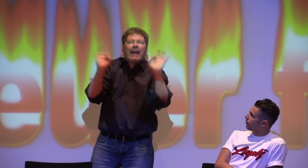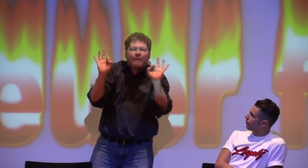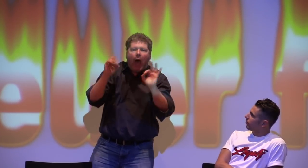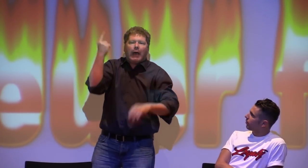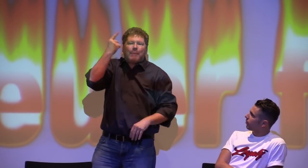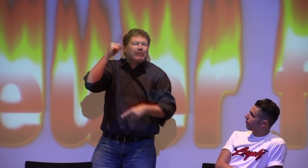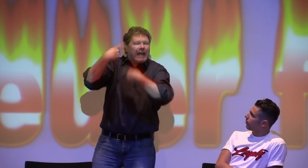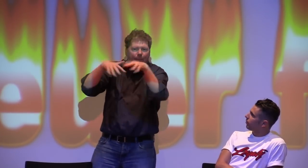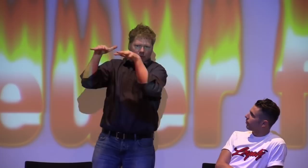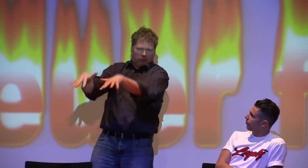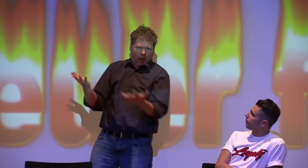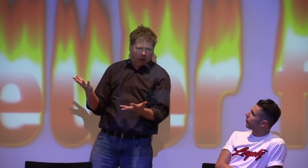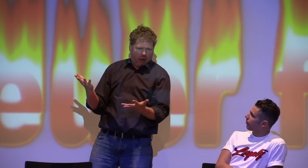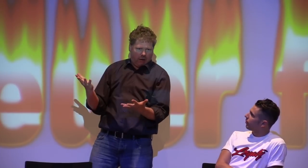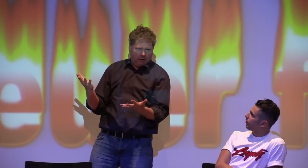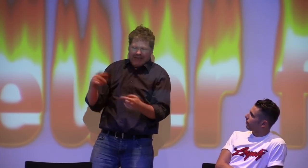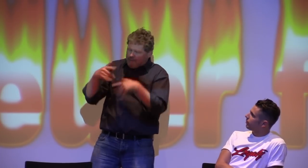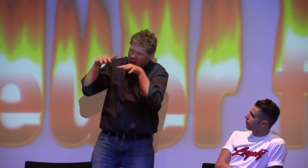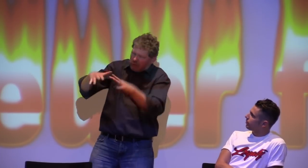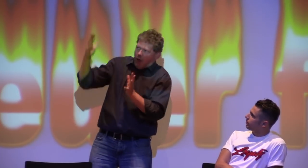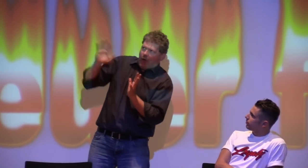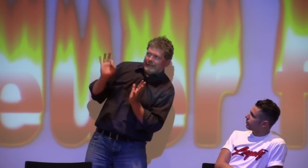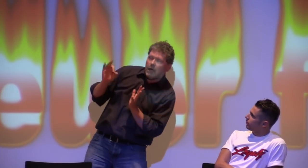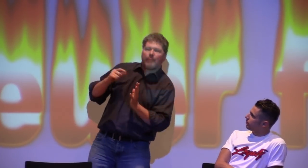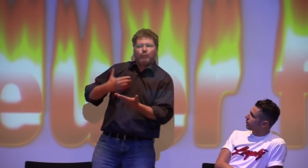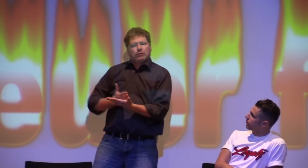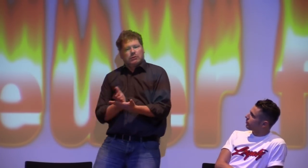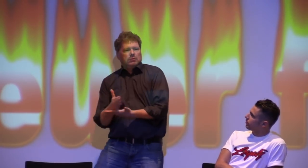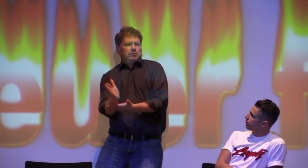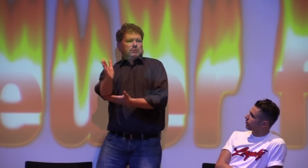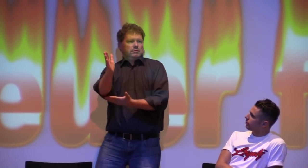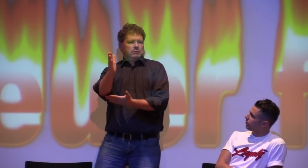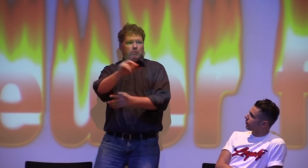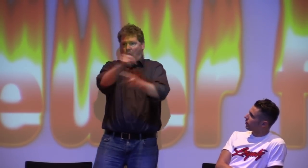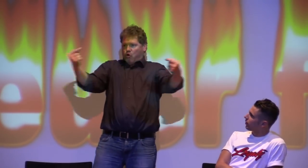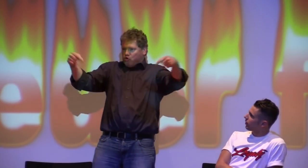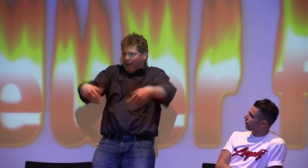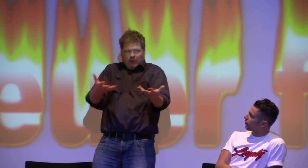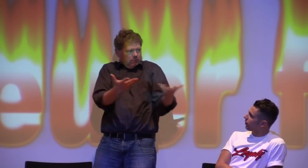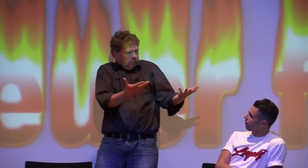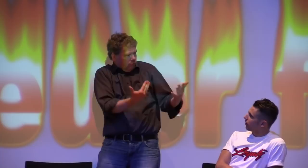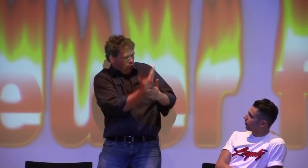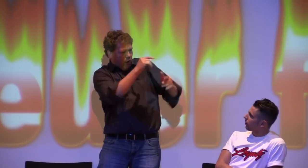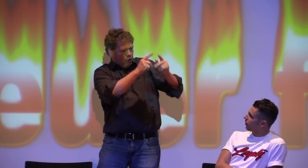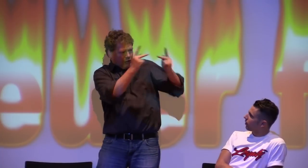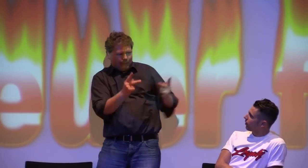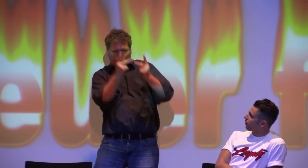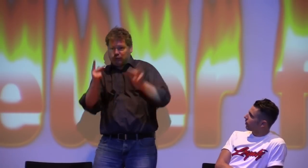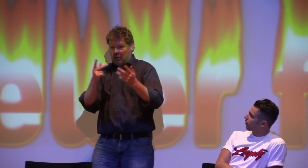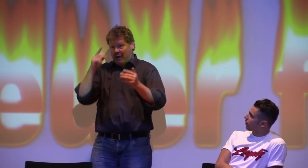klar, dass das Vereinsleben umstrukturiert werden muss. Das Risiko ist immer da, aber man muss die